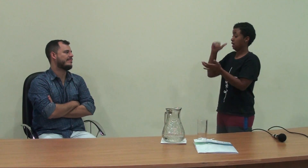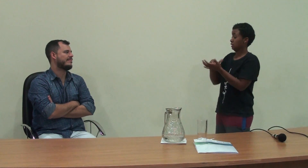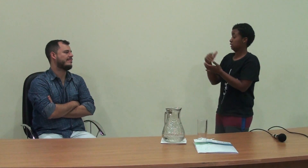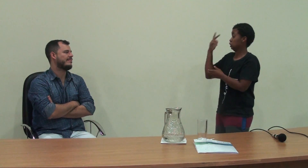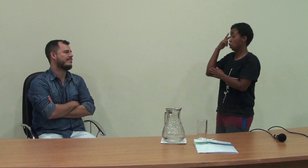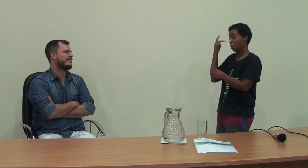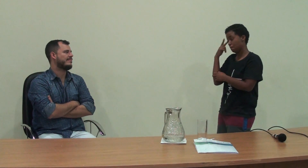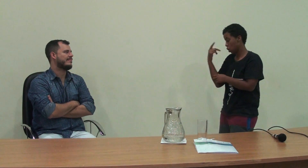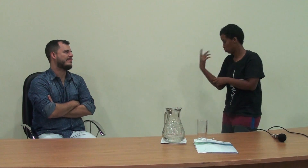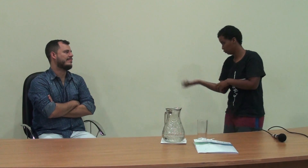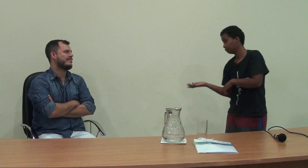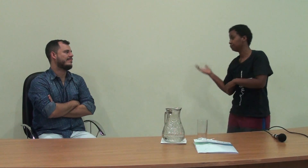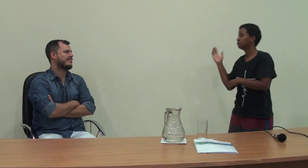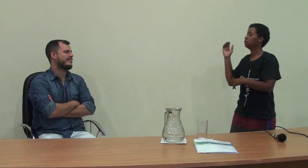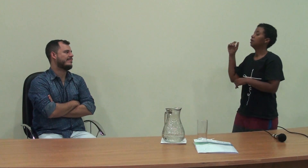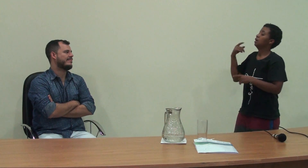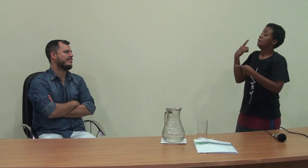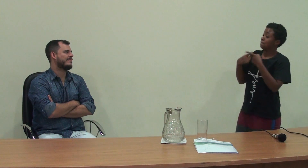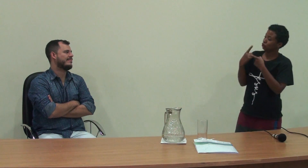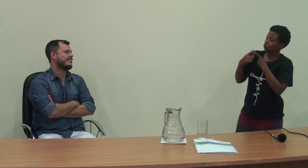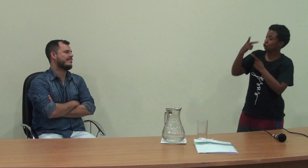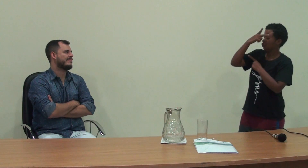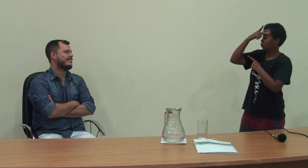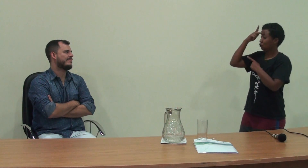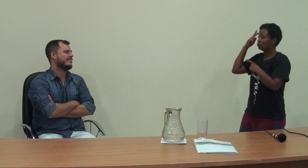desenvolvendo. Mais ou menos com 13 anos,